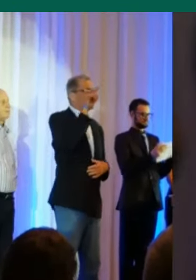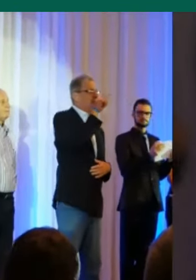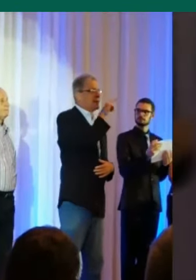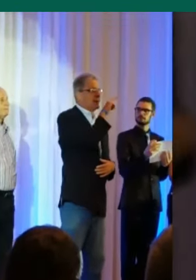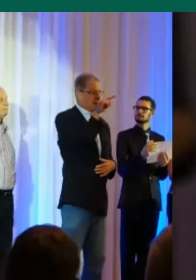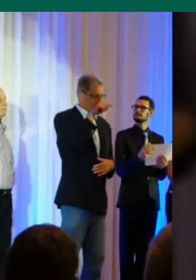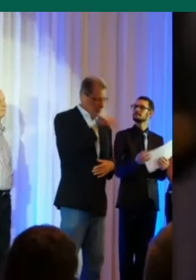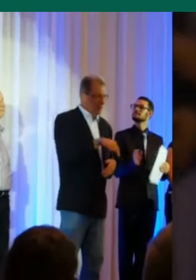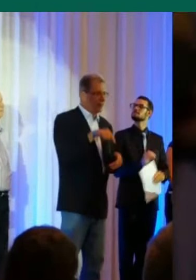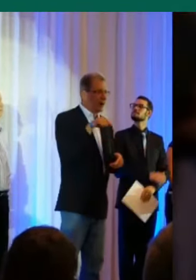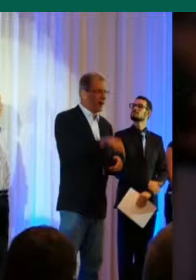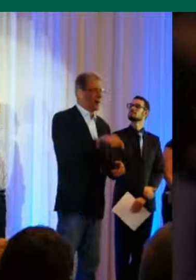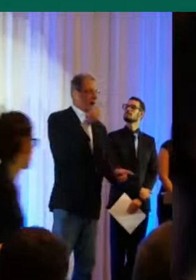Eu tenho